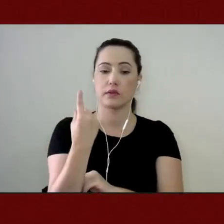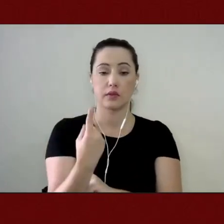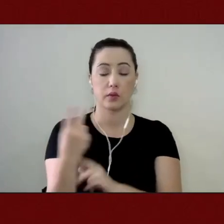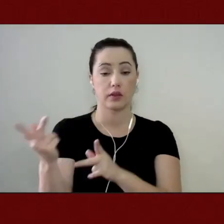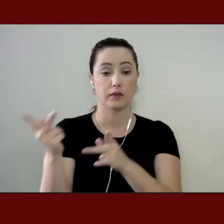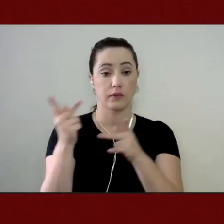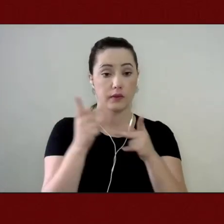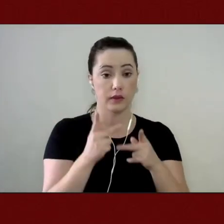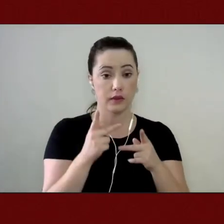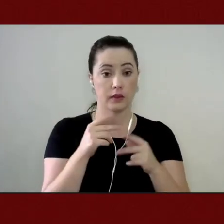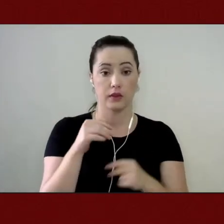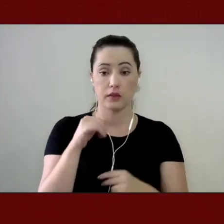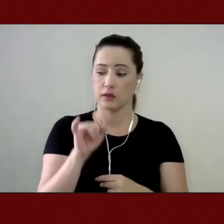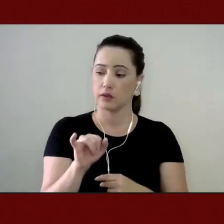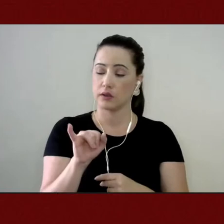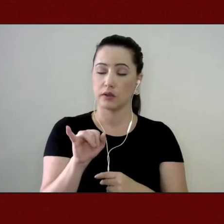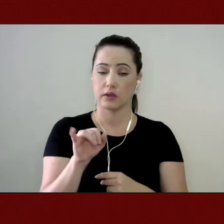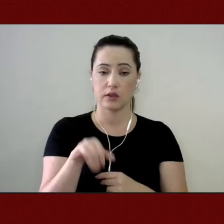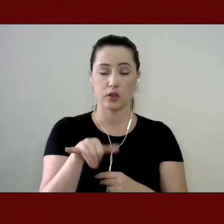1961 junta-se à imagem